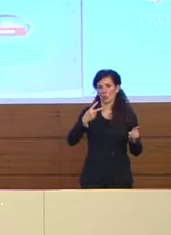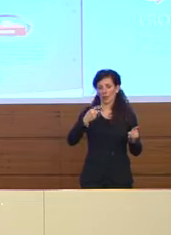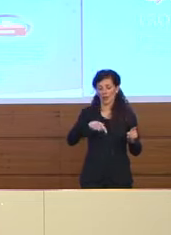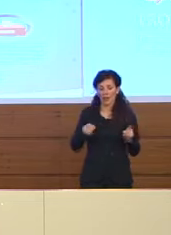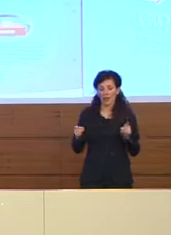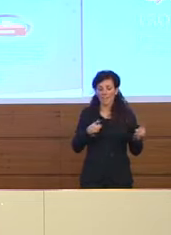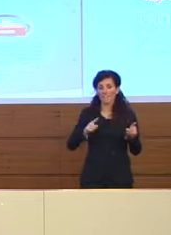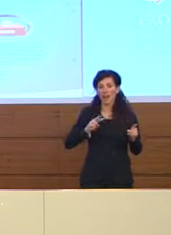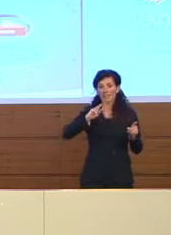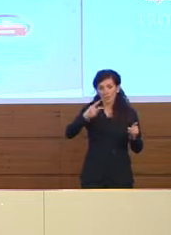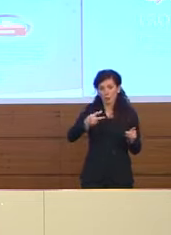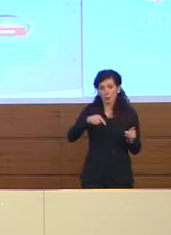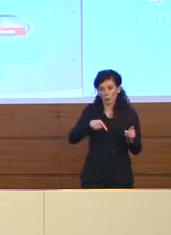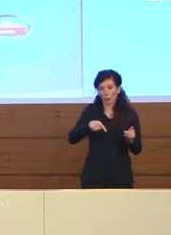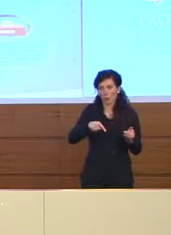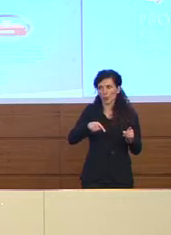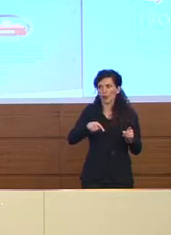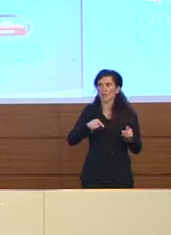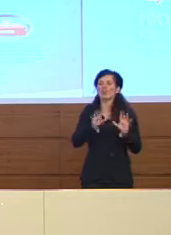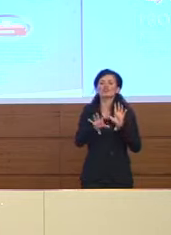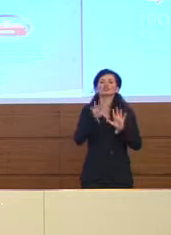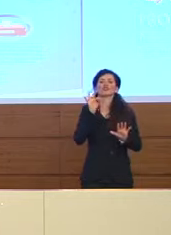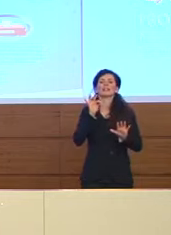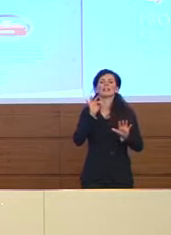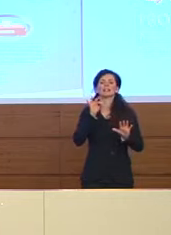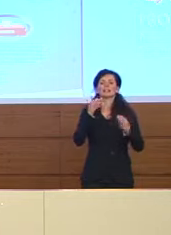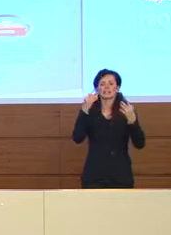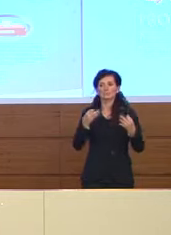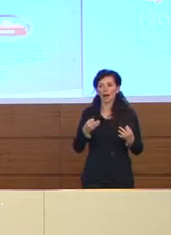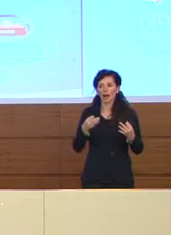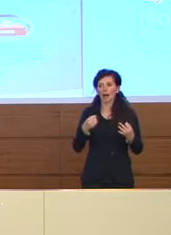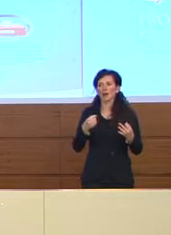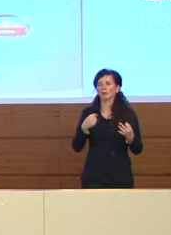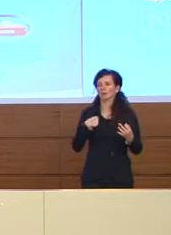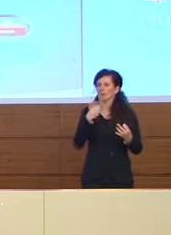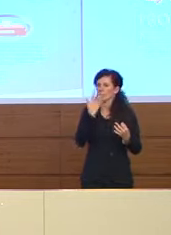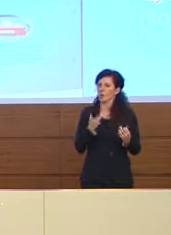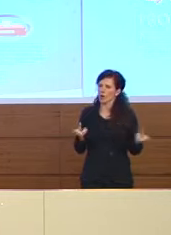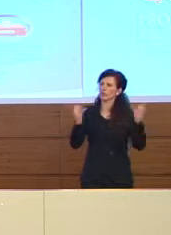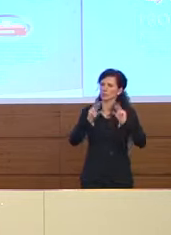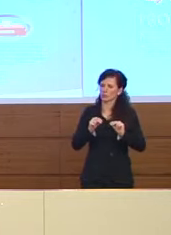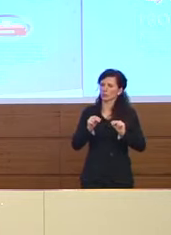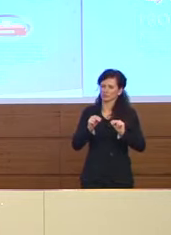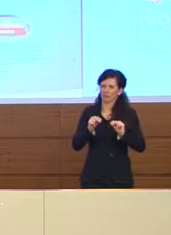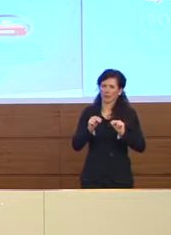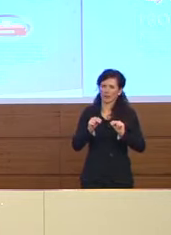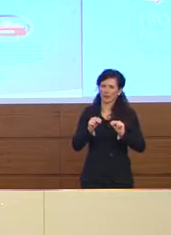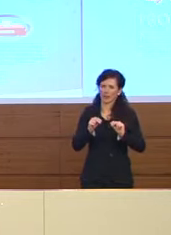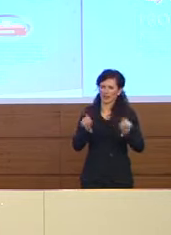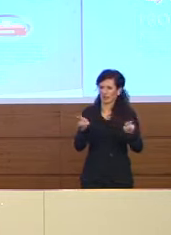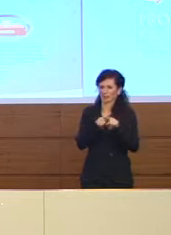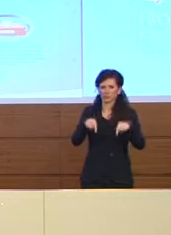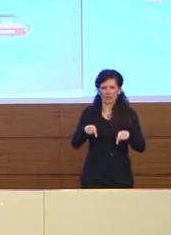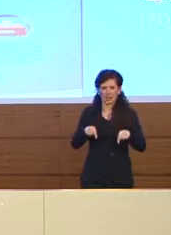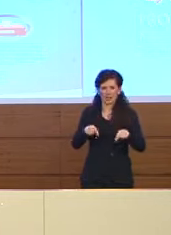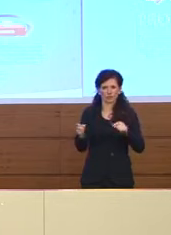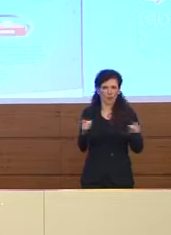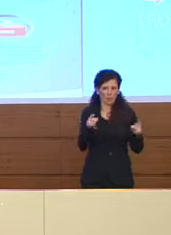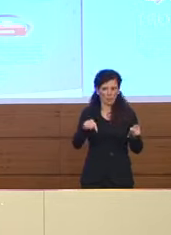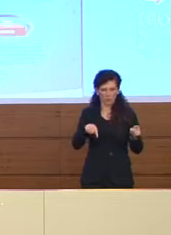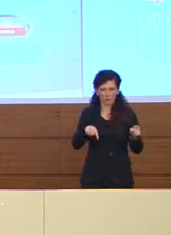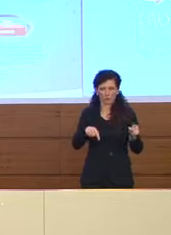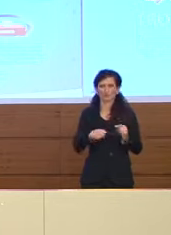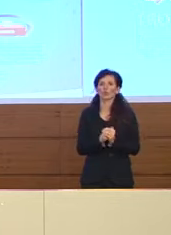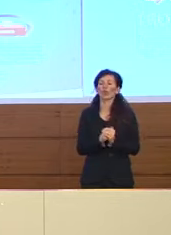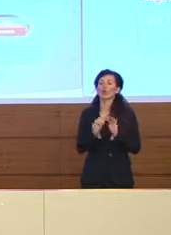voglio provare a ripetere anche qui sostanzialmente sono state